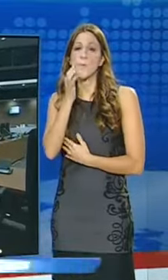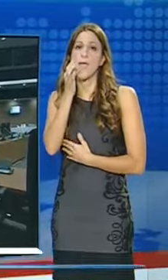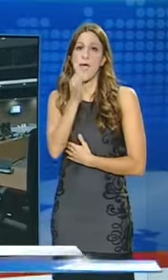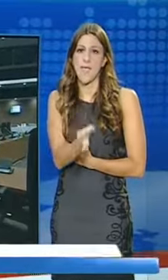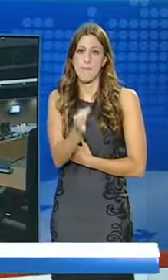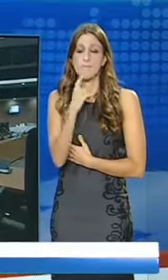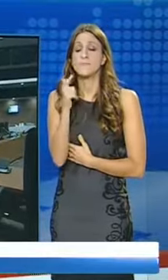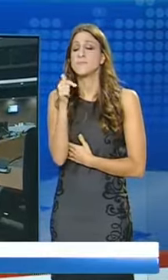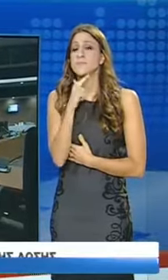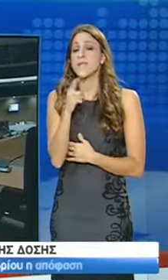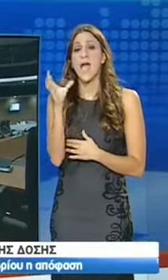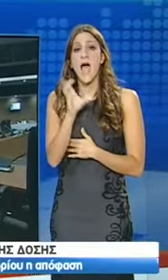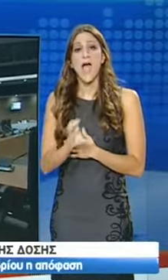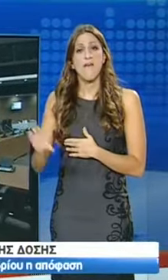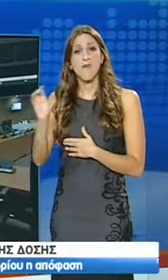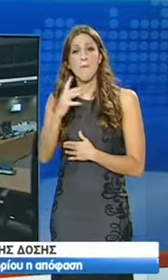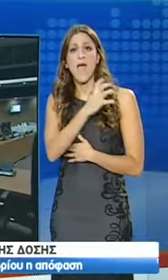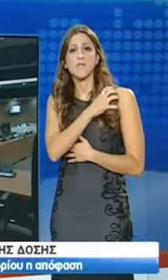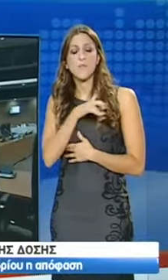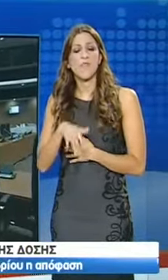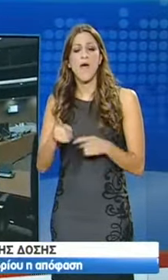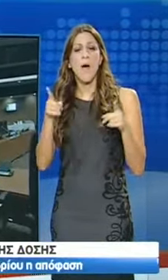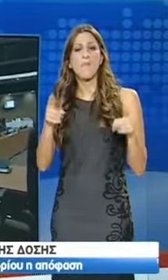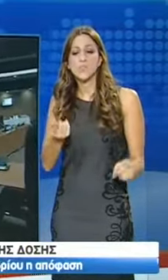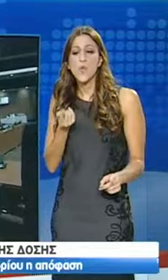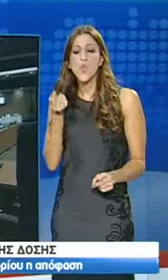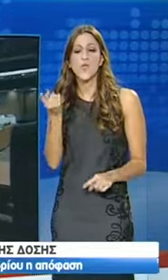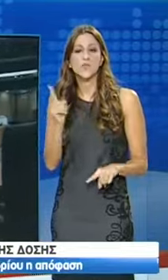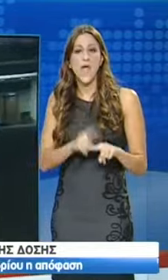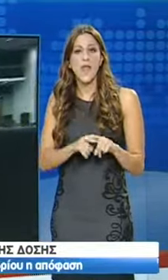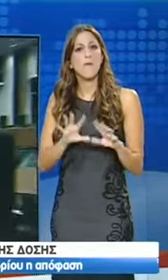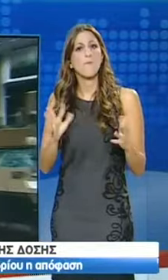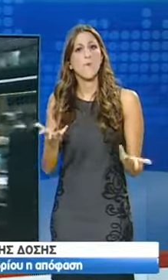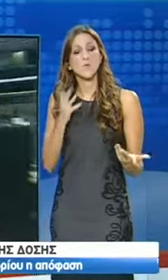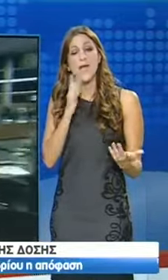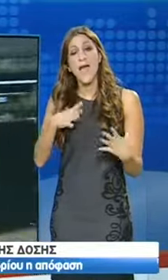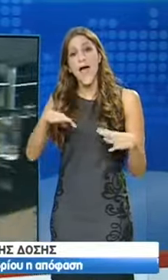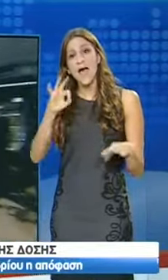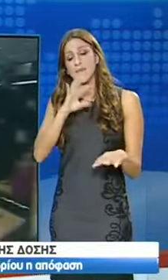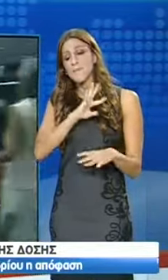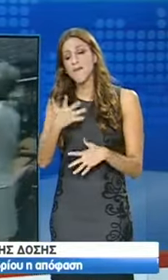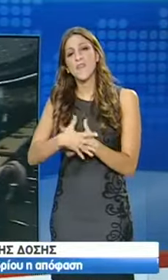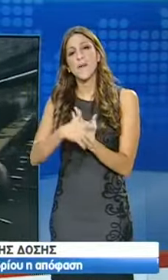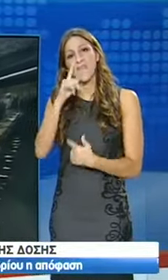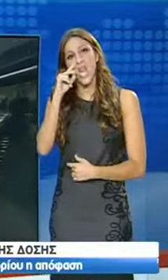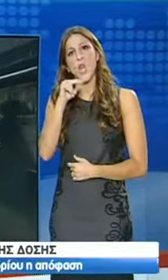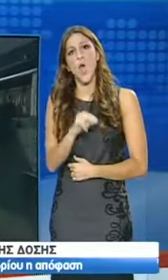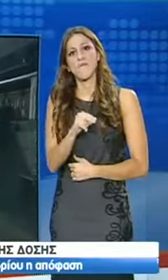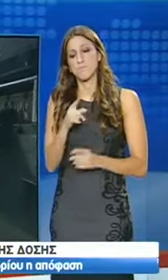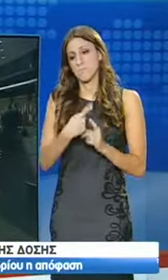των Ευρωπαίων για την εκταμείευση της επόμενης δόσης προς την Ελλάδα αναμένεται στο πρώτο 15ήμερο του Νοεμβρίου. Ο κύριος Ρεν εκτίμησε